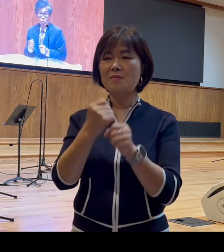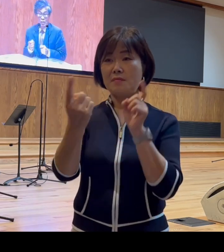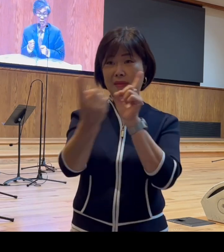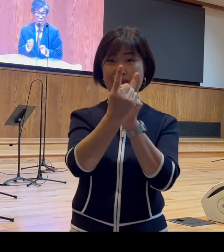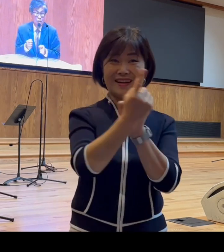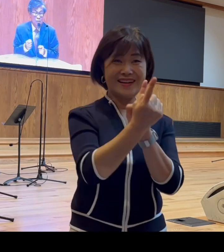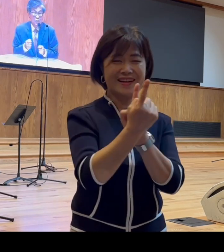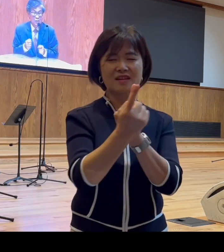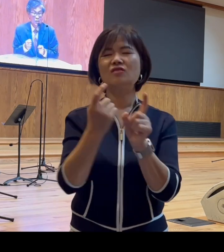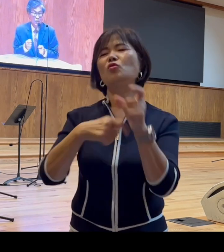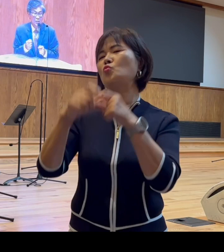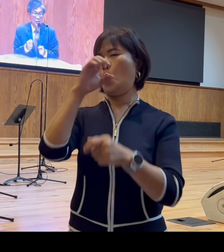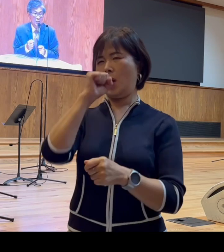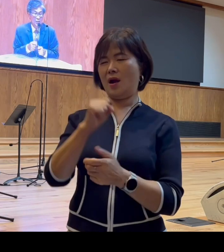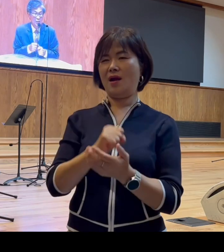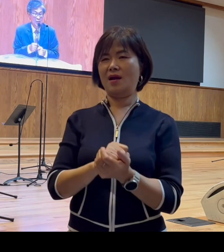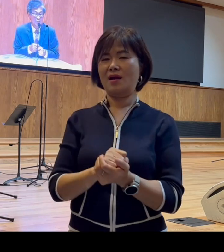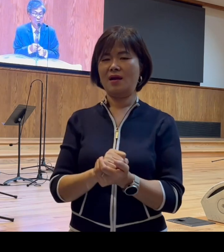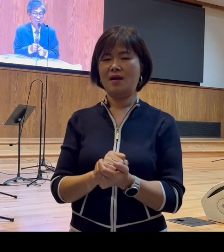게 더 좋은 거잖아요, 그죠?